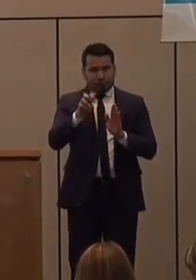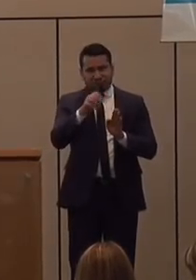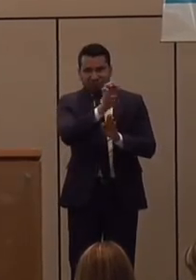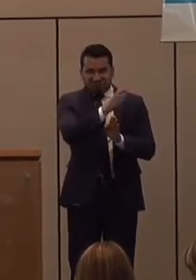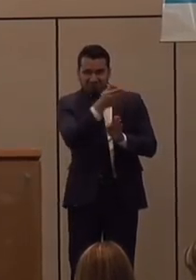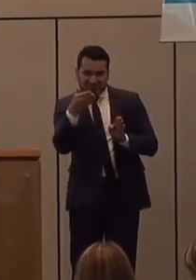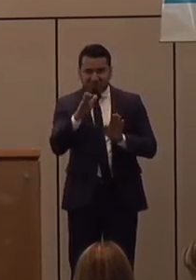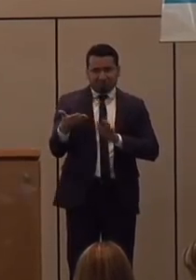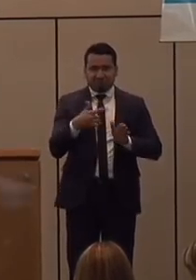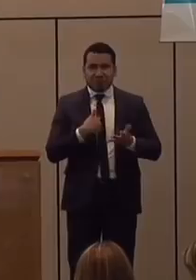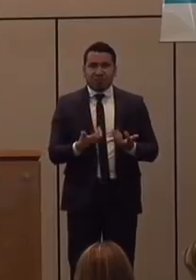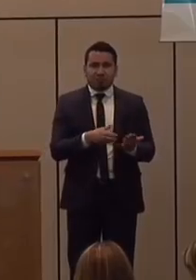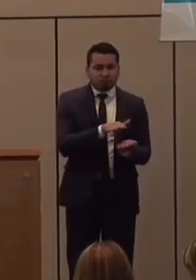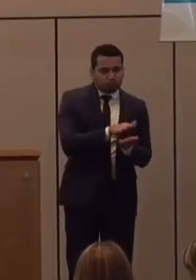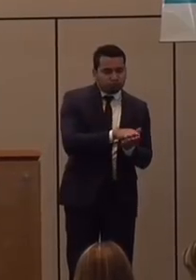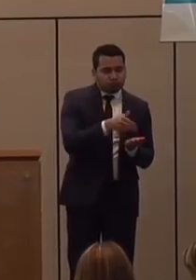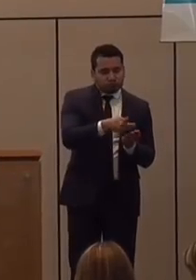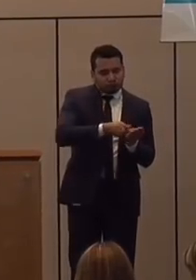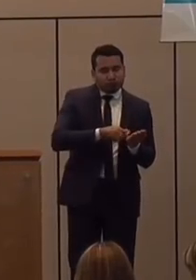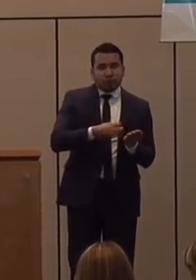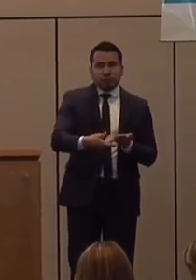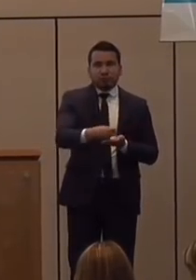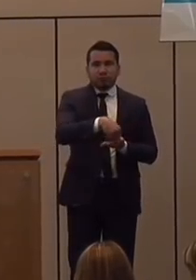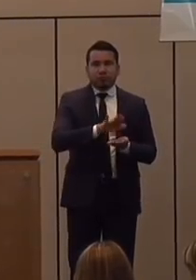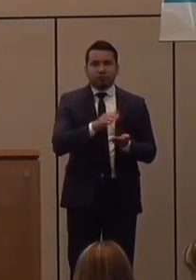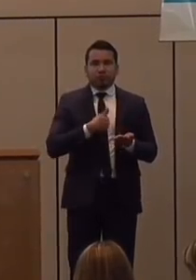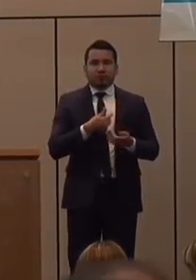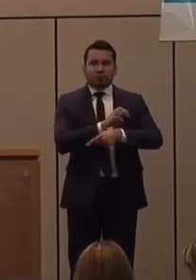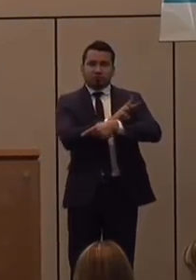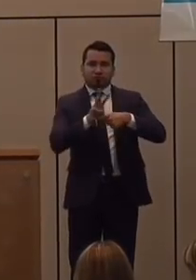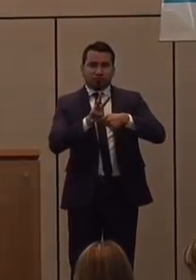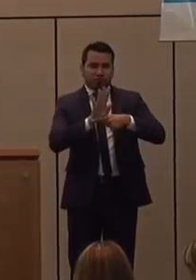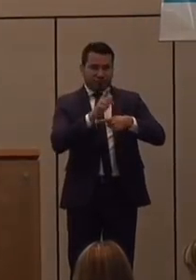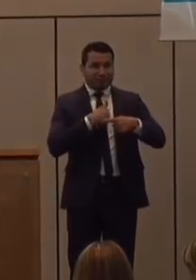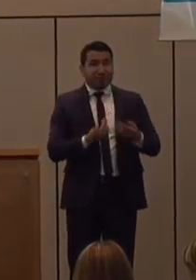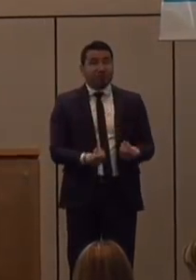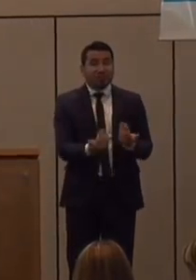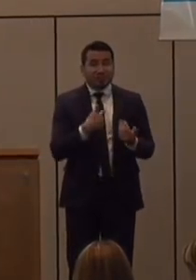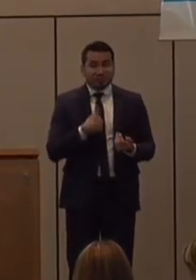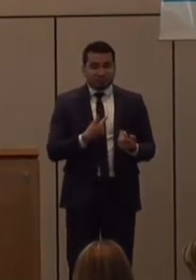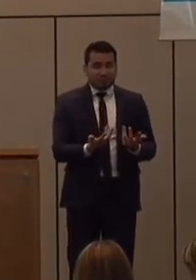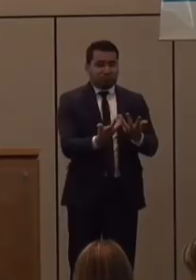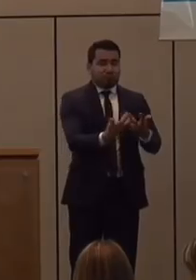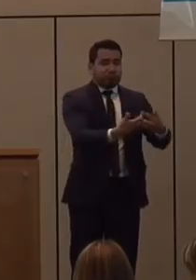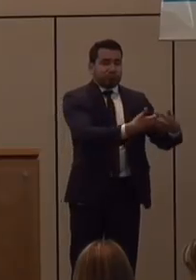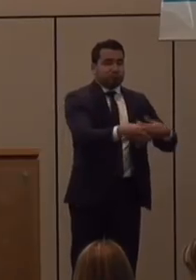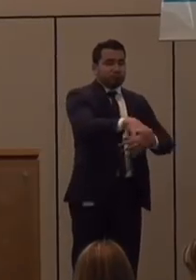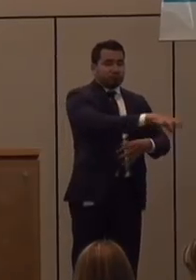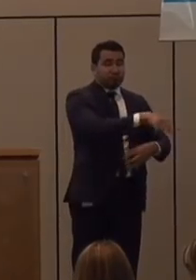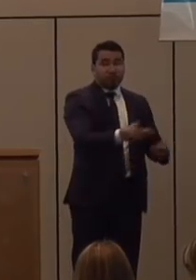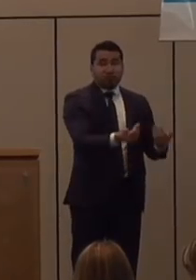lo que tiene que ver con la factura electrónica que va a ser otro mecanismo de financiamiento para los empresarios especialmente